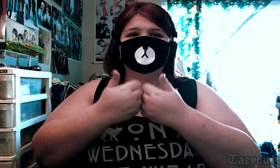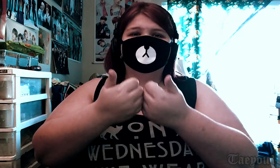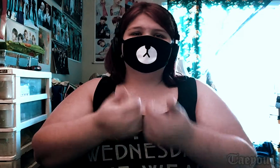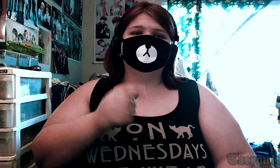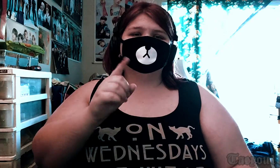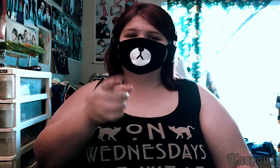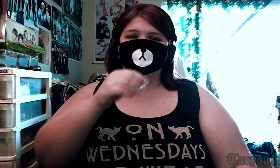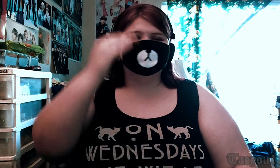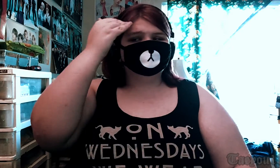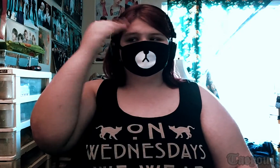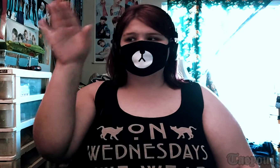아무리 소리를 질러도